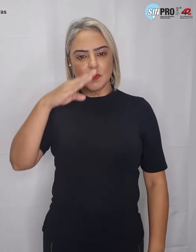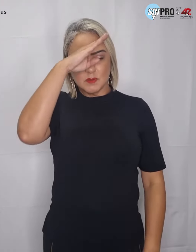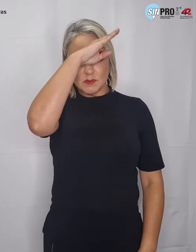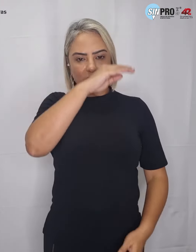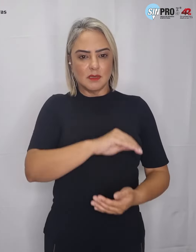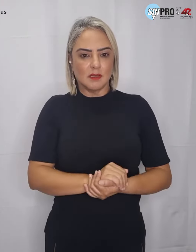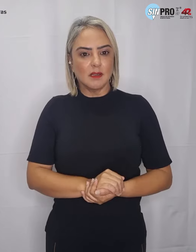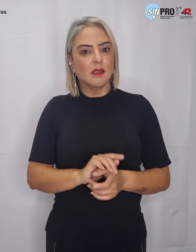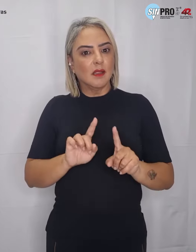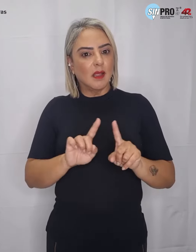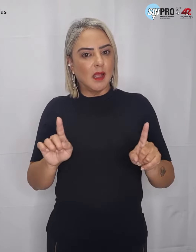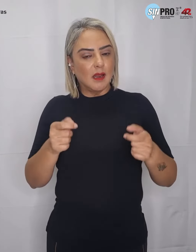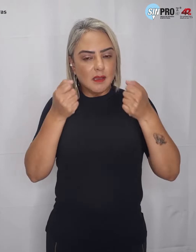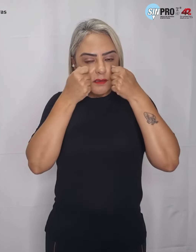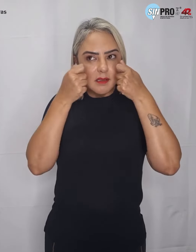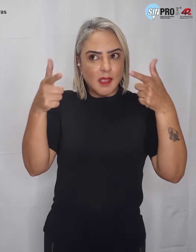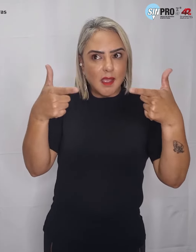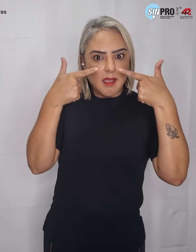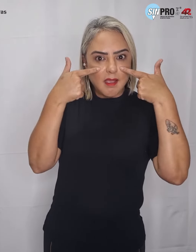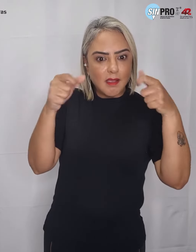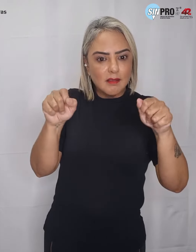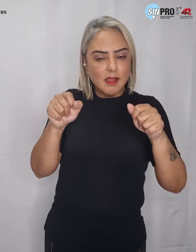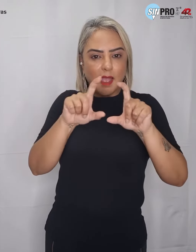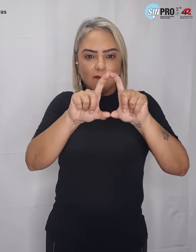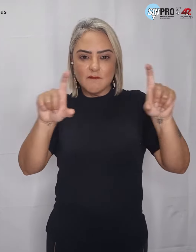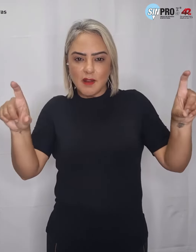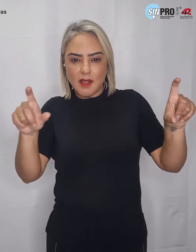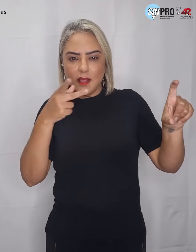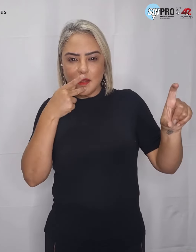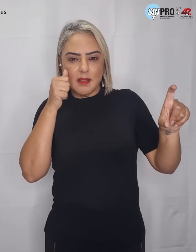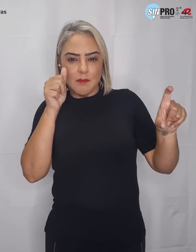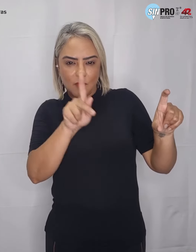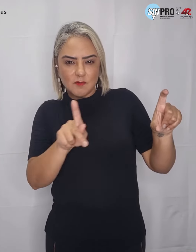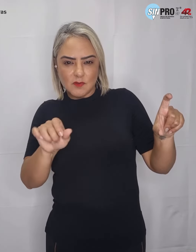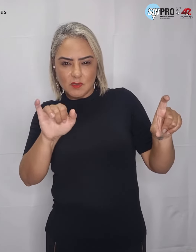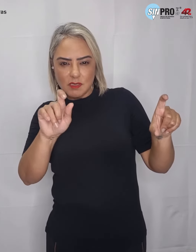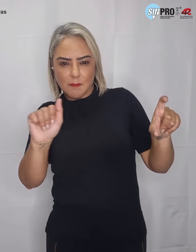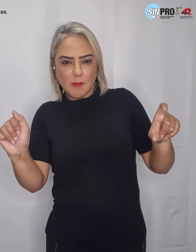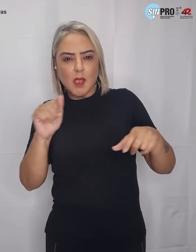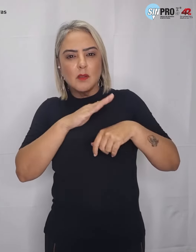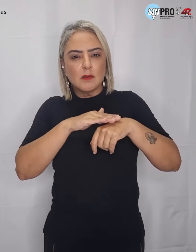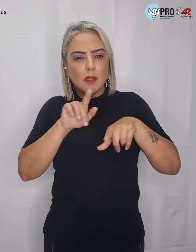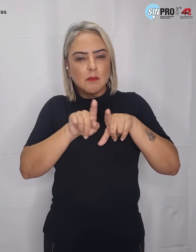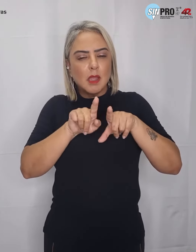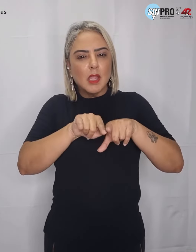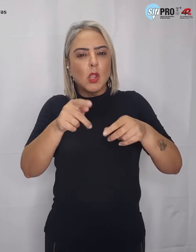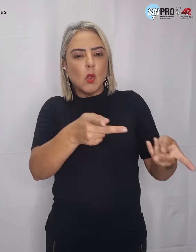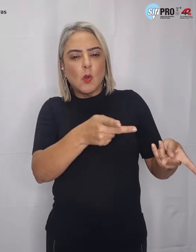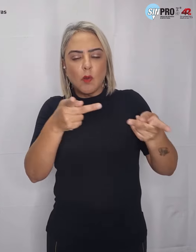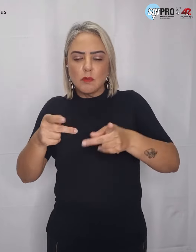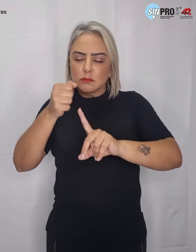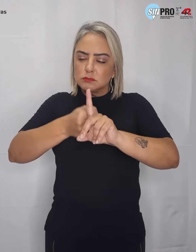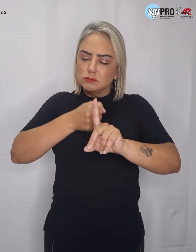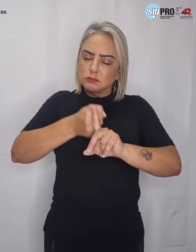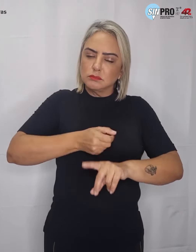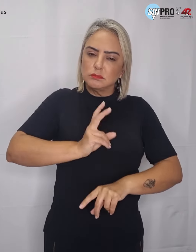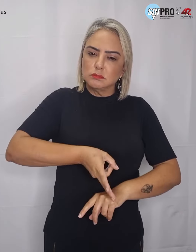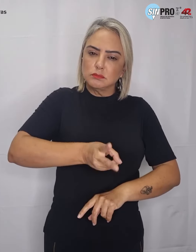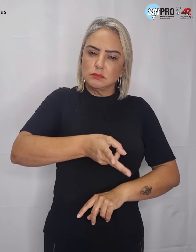Além de alertar para isso, a frase de Isabel também convoca a todos para a luta contínua e